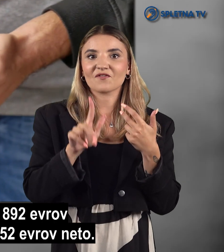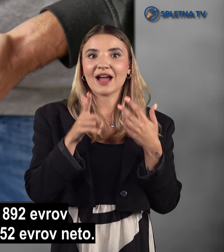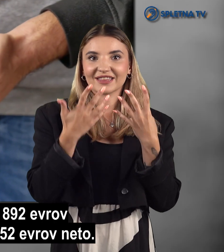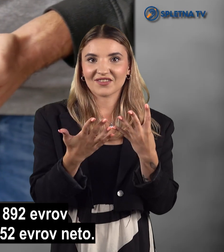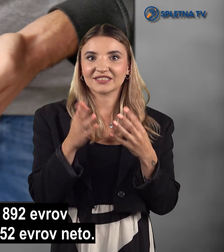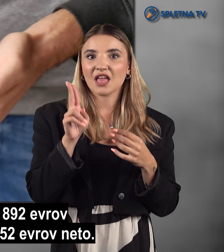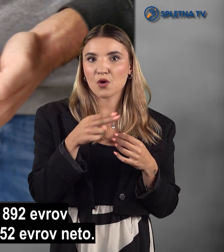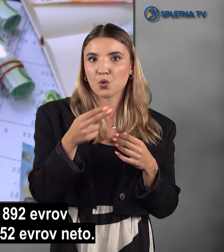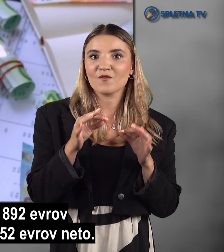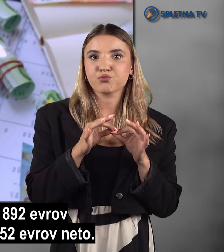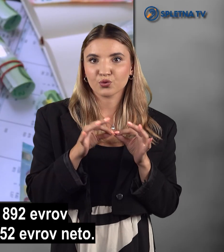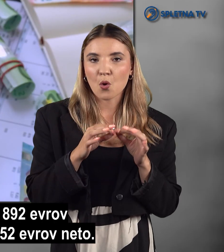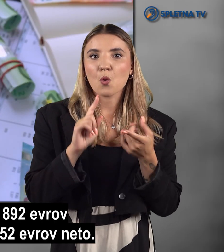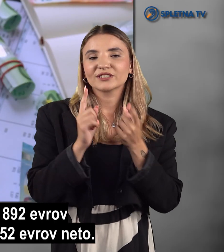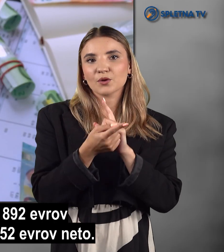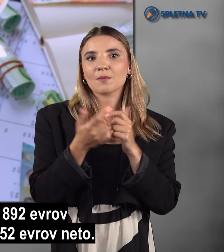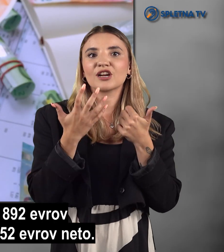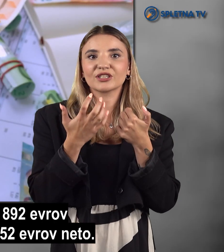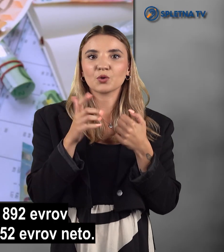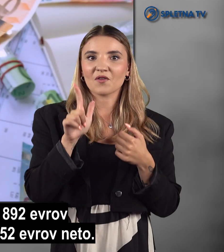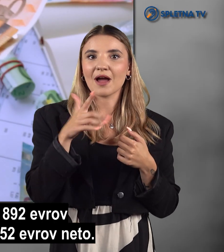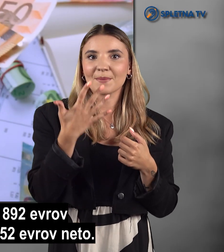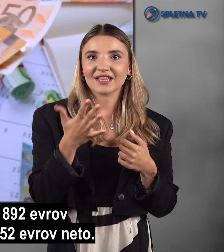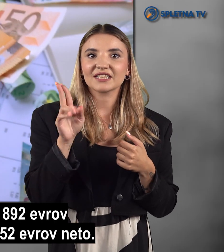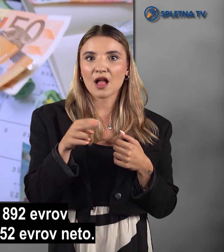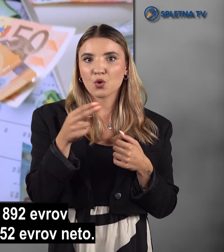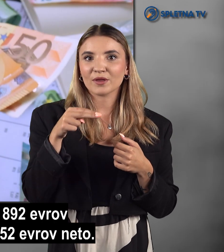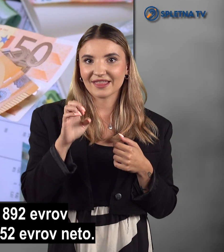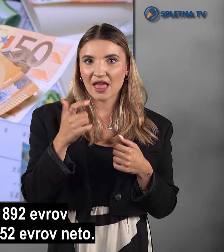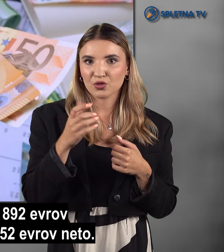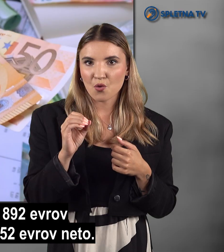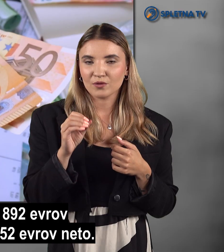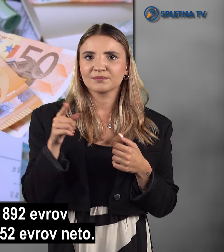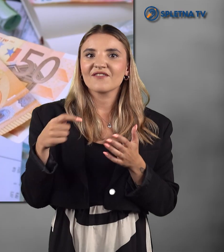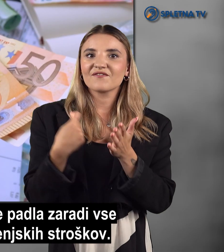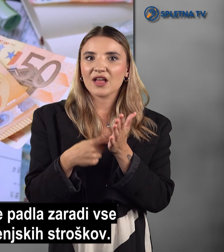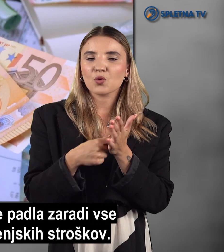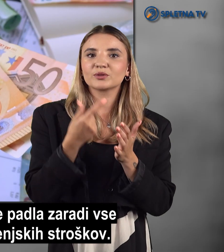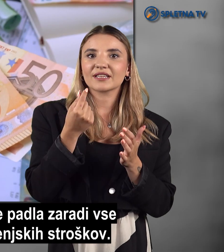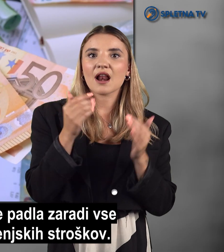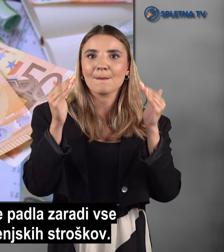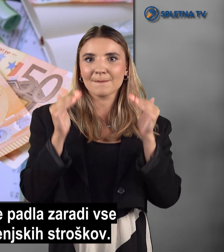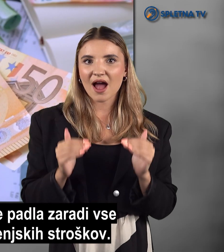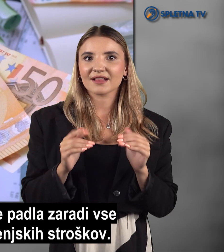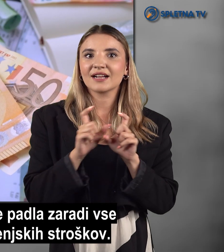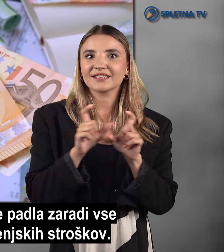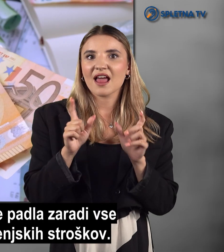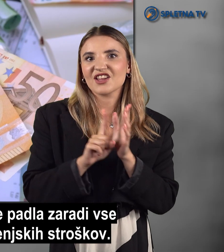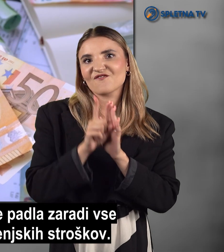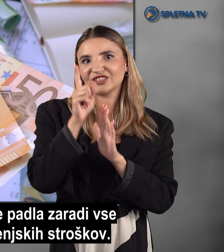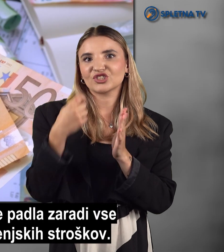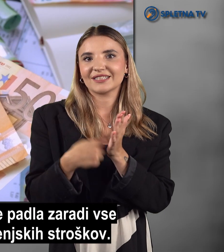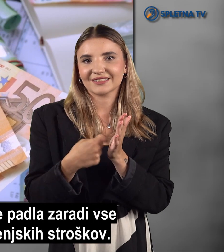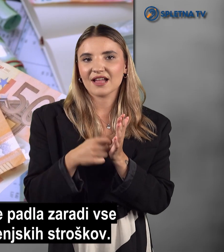na 892 evrov bruto oziroma 652 evrov neto. Vrednost denarja